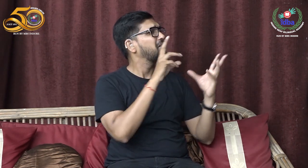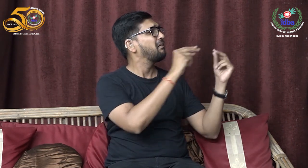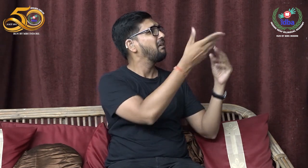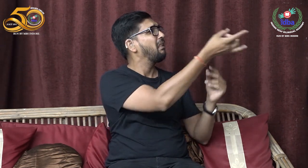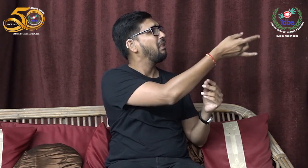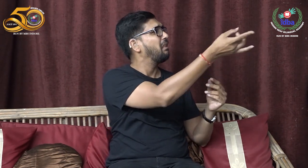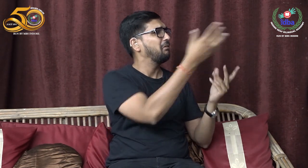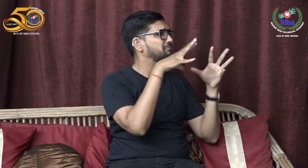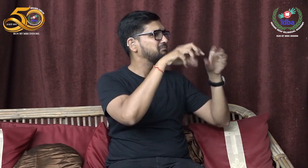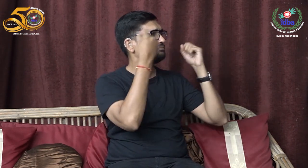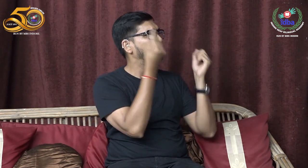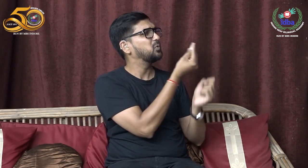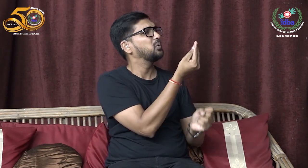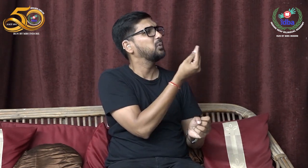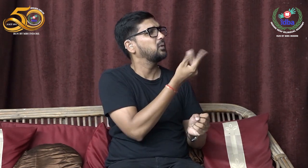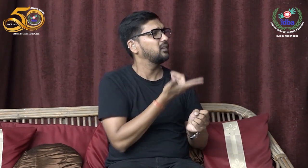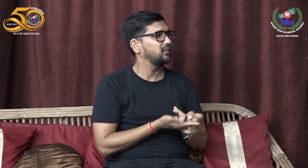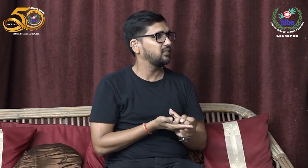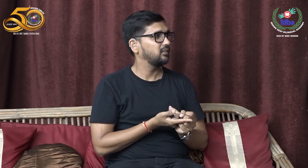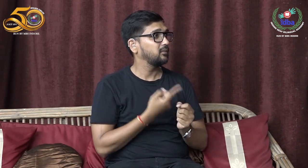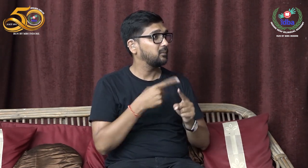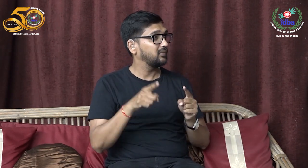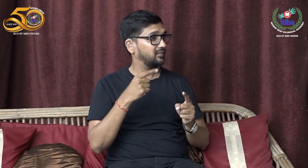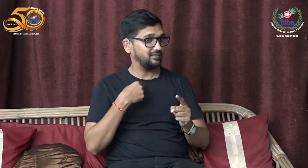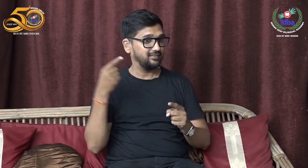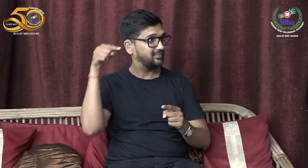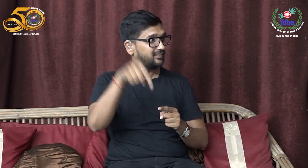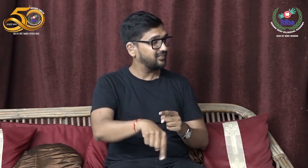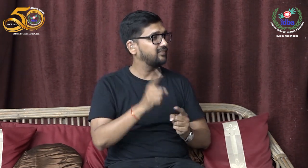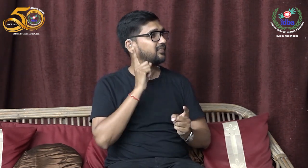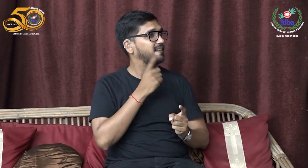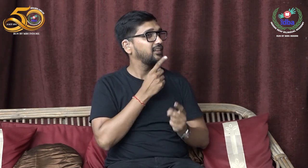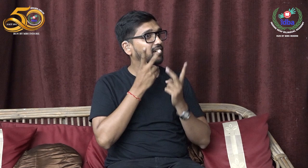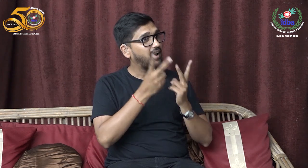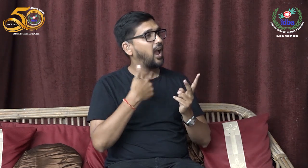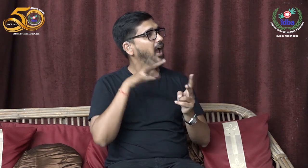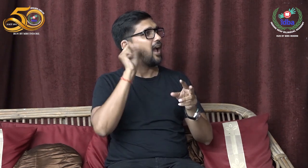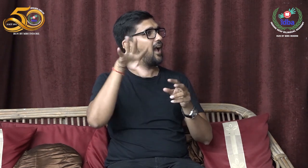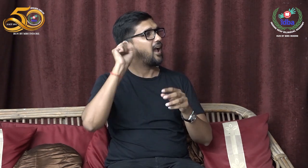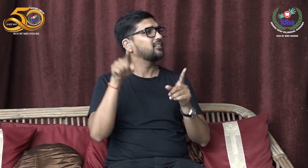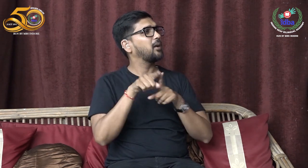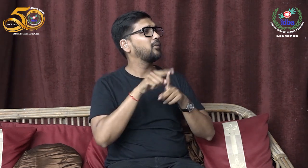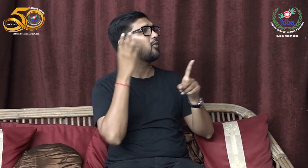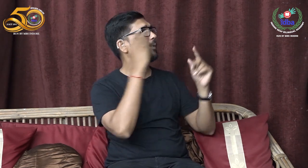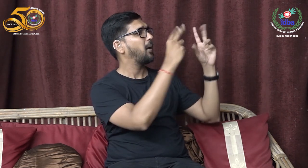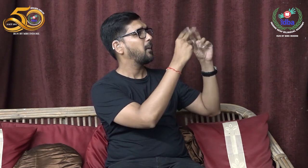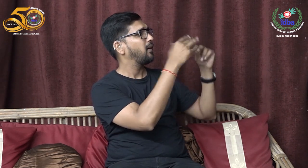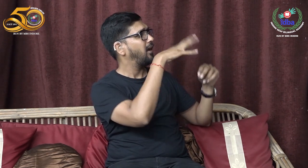हमेशा। बट आपस में लोग जो बातें करते हैं वो थोड़ा बहुत समझ आता था, 10% 20%। बट यहाँ पर जो है हर चीज़ मुझे पूरी समझ